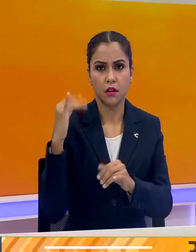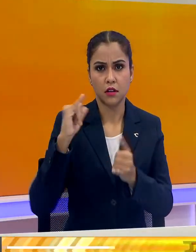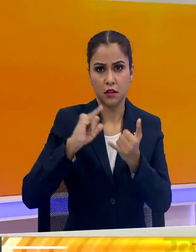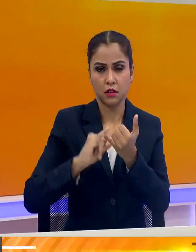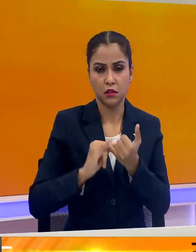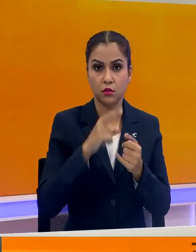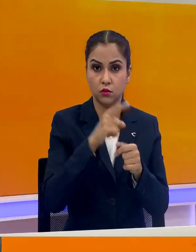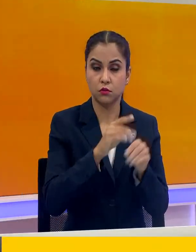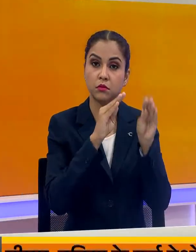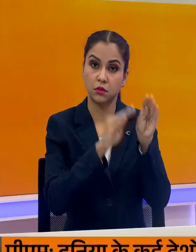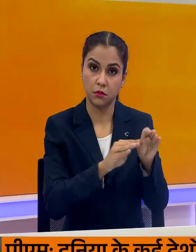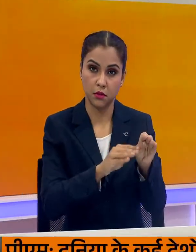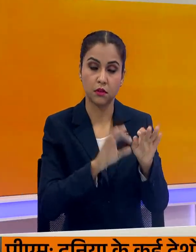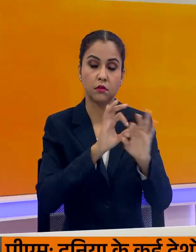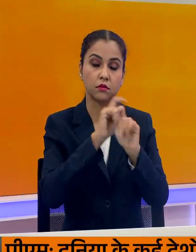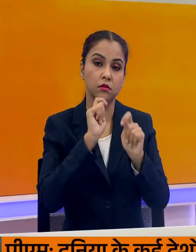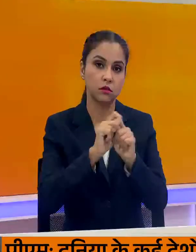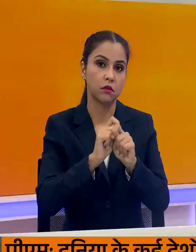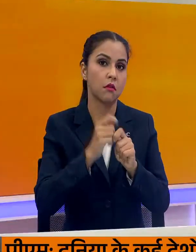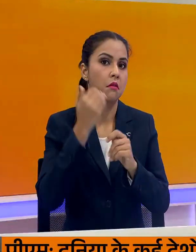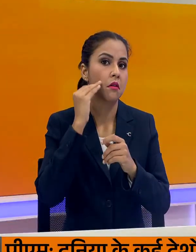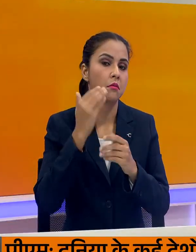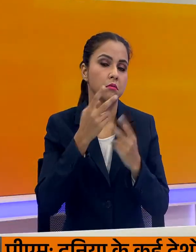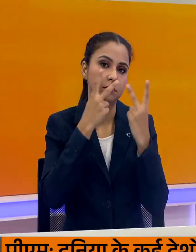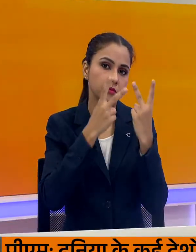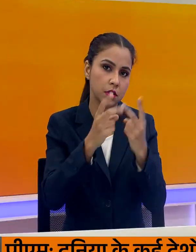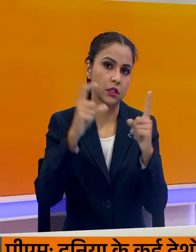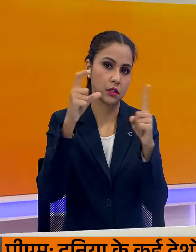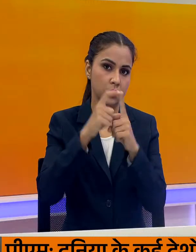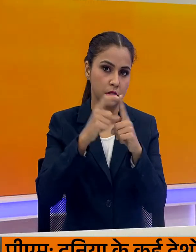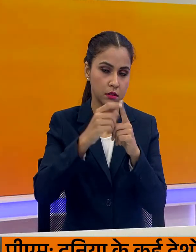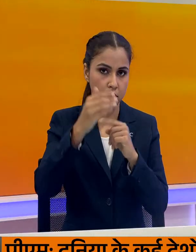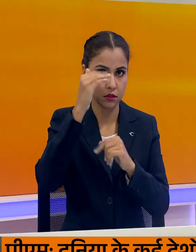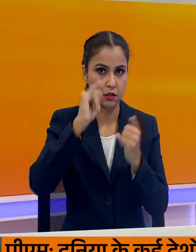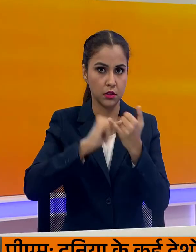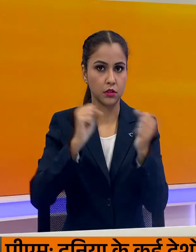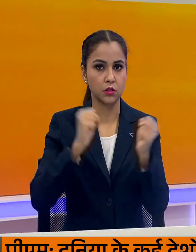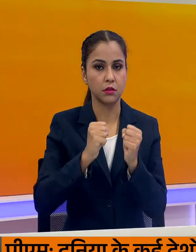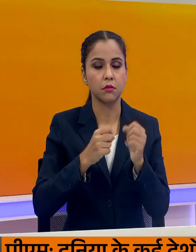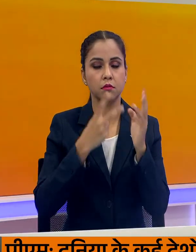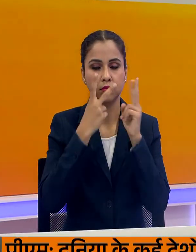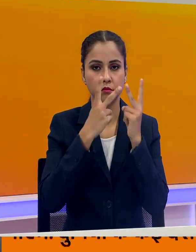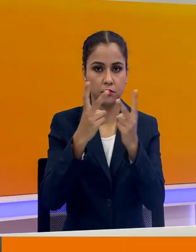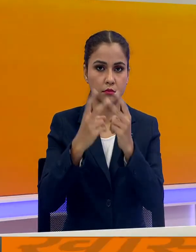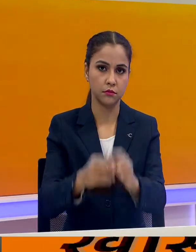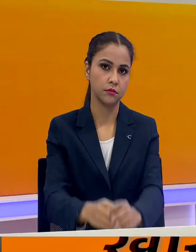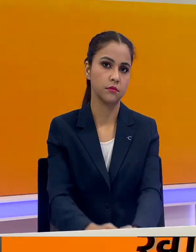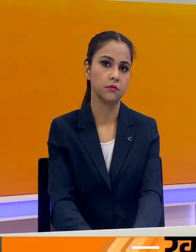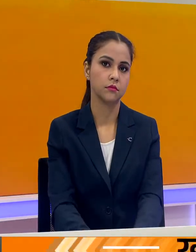पेयजल परियोजना के तैयार होने का है। ब्यूरो रिपोर्ट, डीडी न्यूज, शिमला।